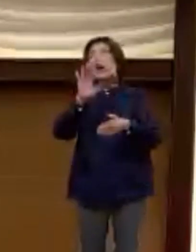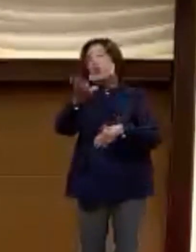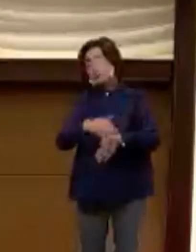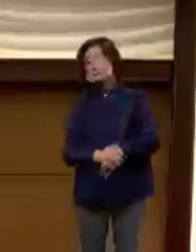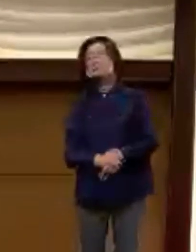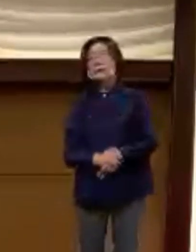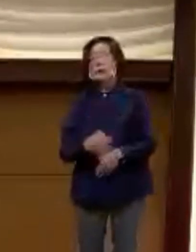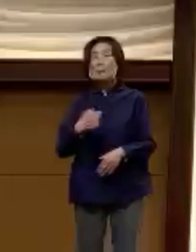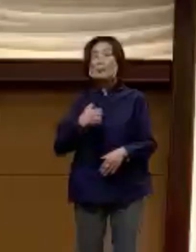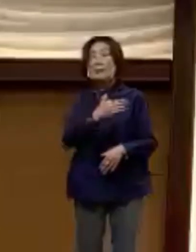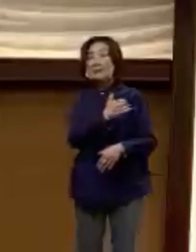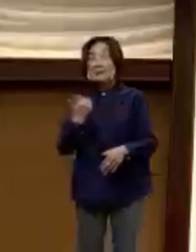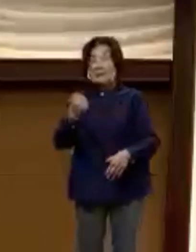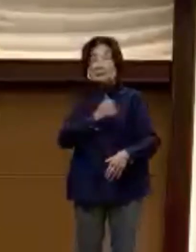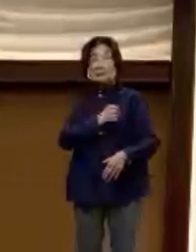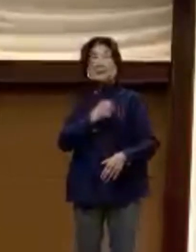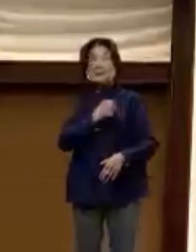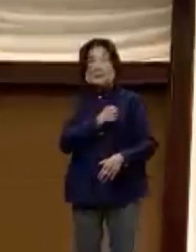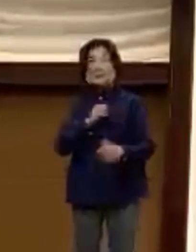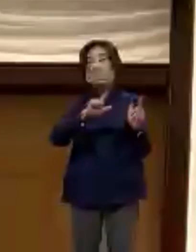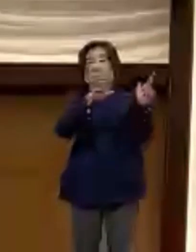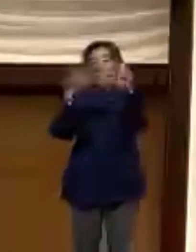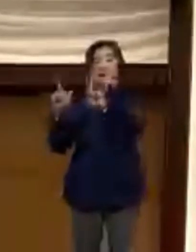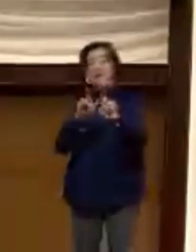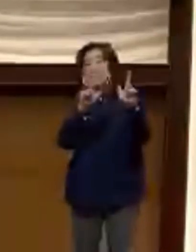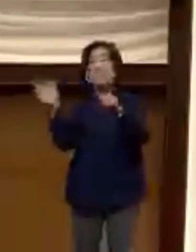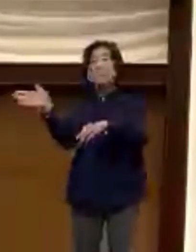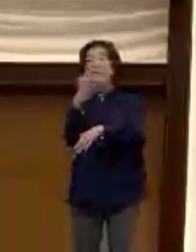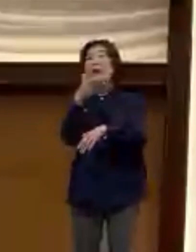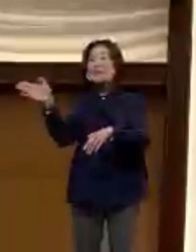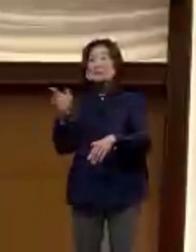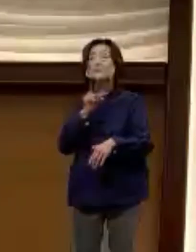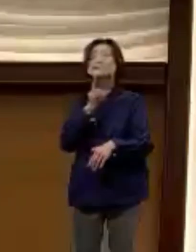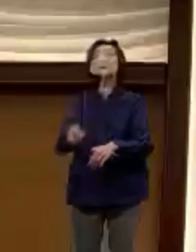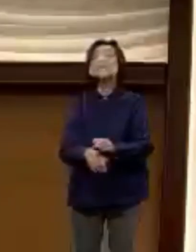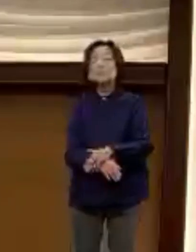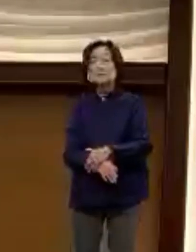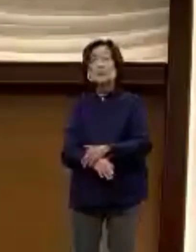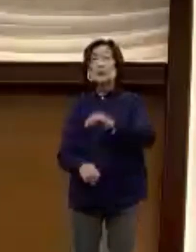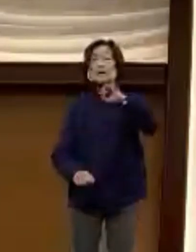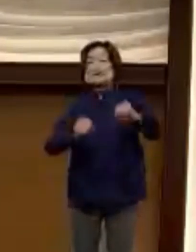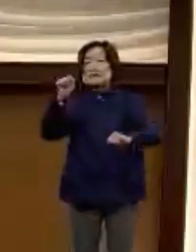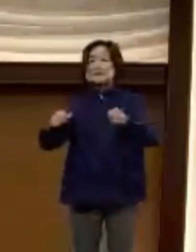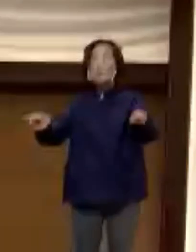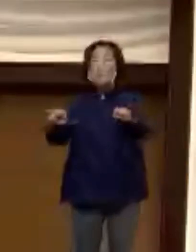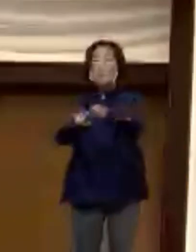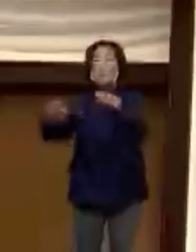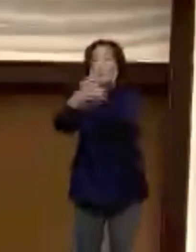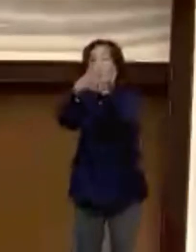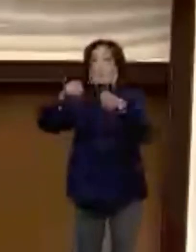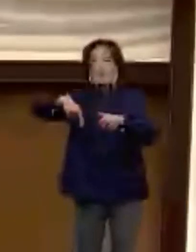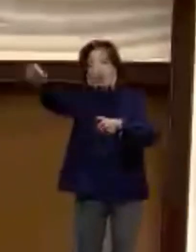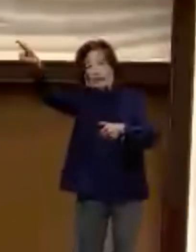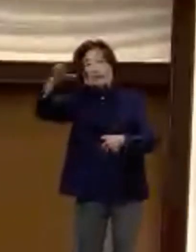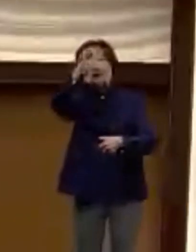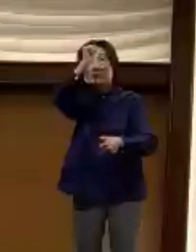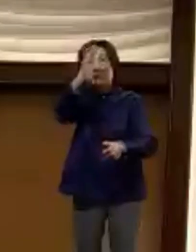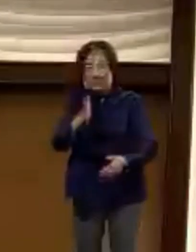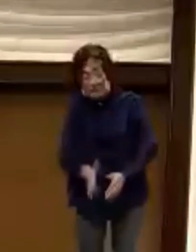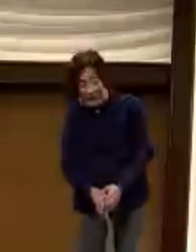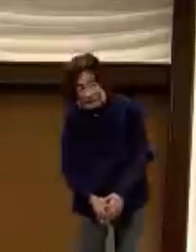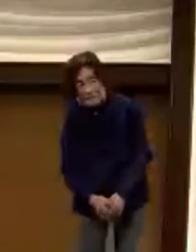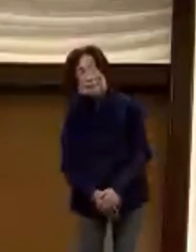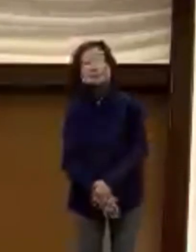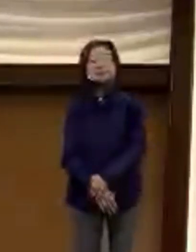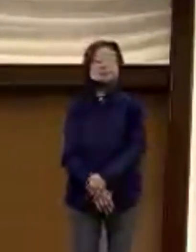なければ、私たちの命や暮らしもない。皆さん、自由を一緒に守っていきましょう。よろしくお願い